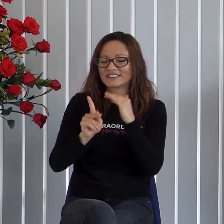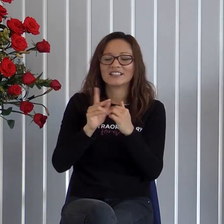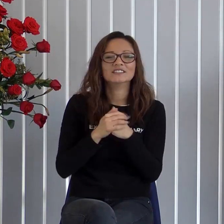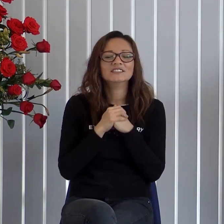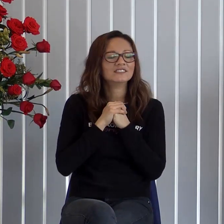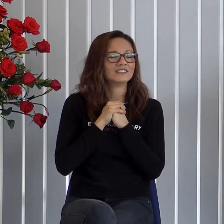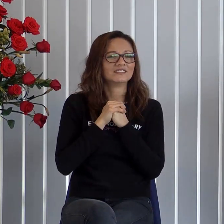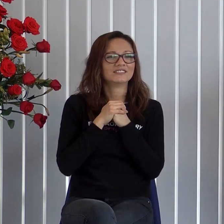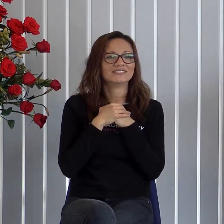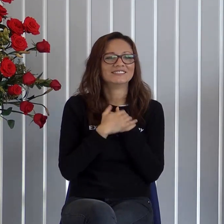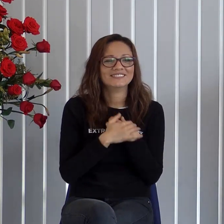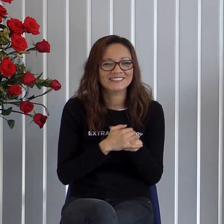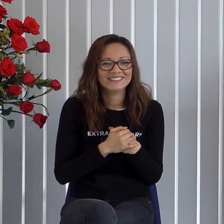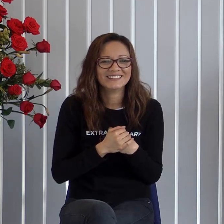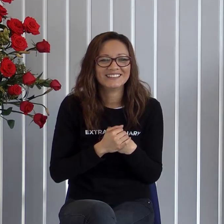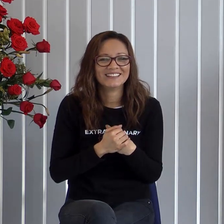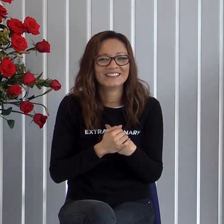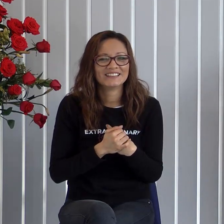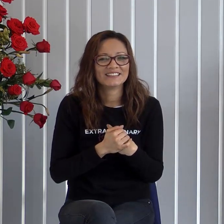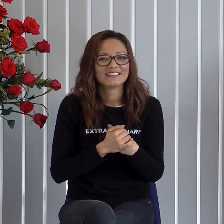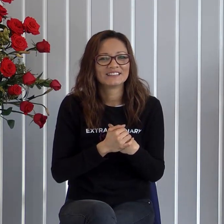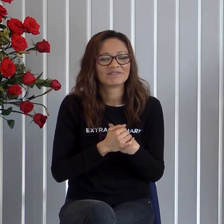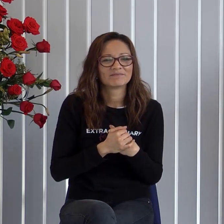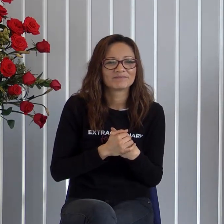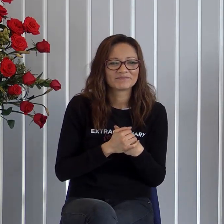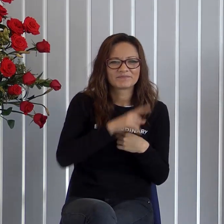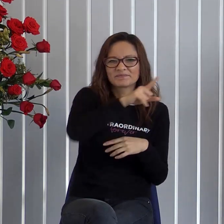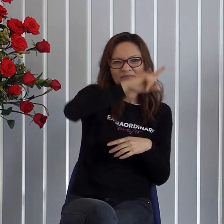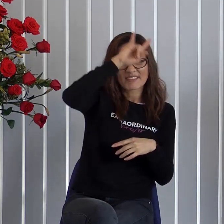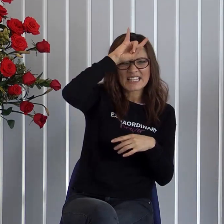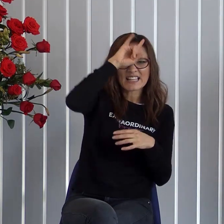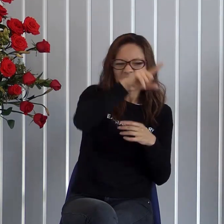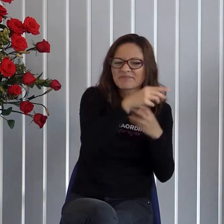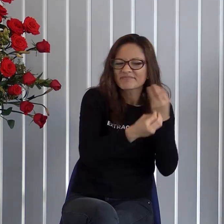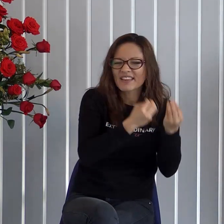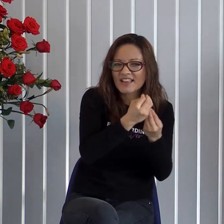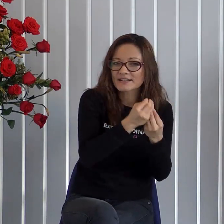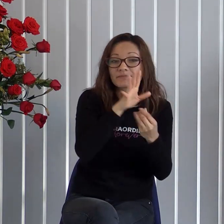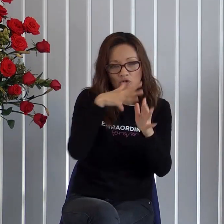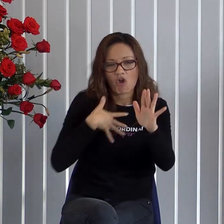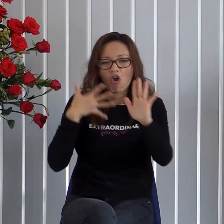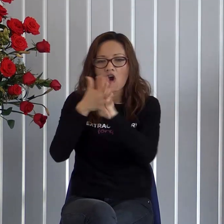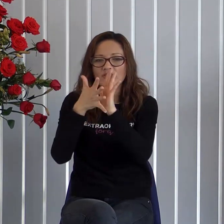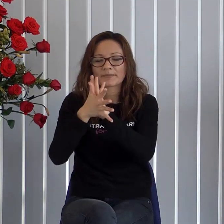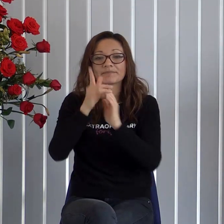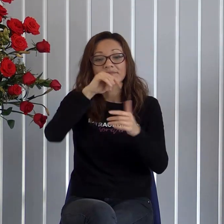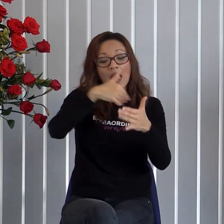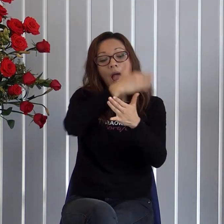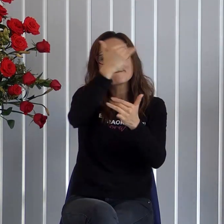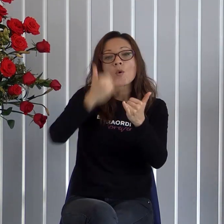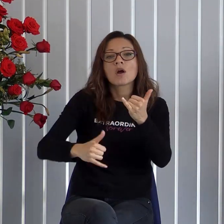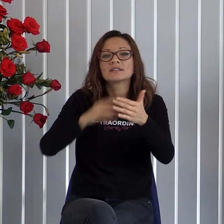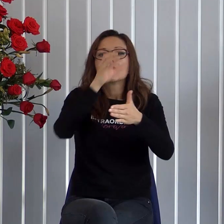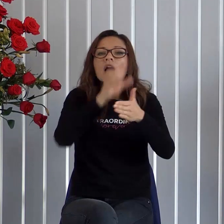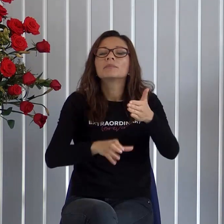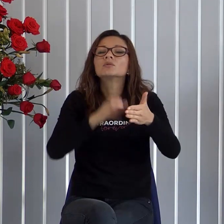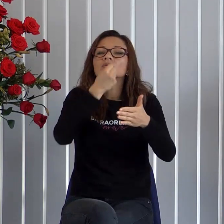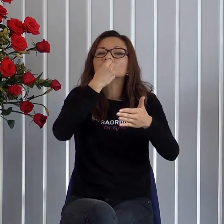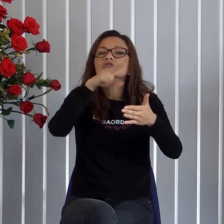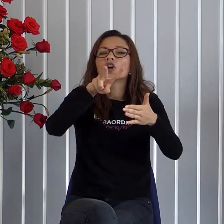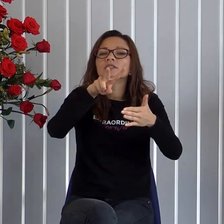80 ahí. Engaña. ¿Qué es lo que hace Satanás? Le voy a contar un poquito de sus maquinaciones. Apocalipsis capítulo 12.